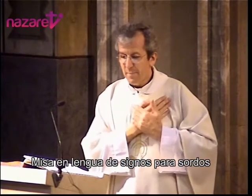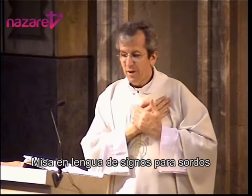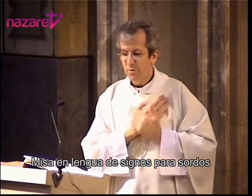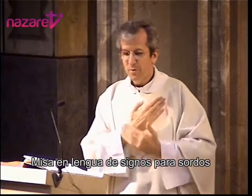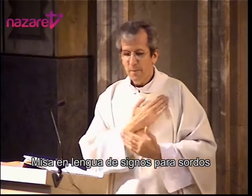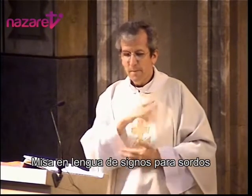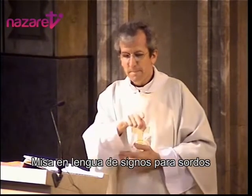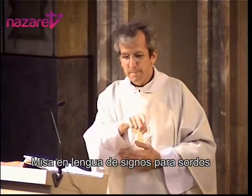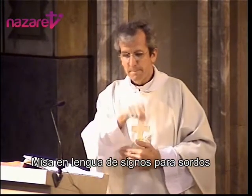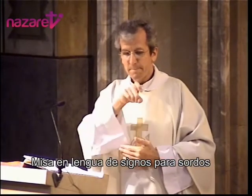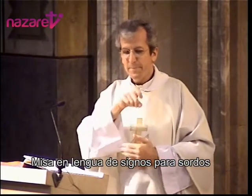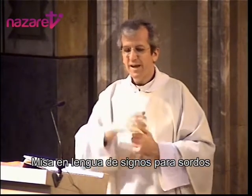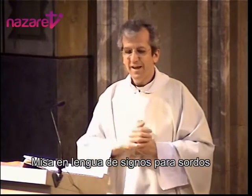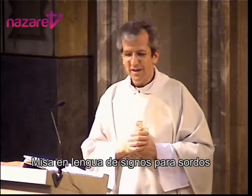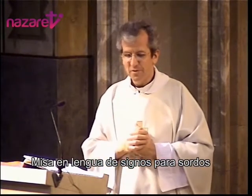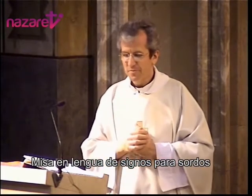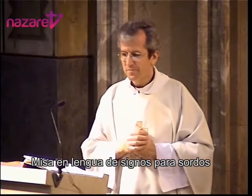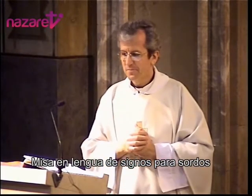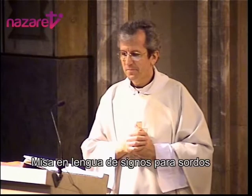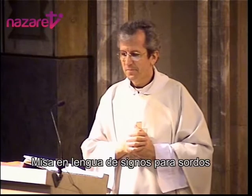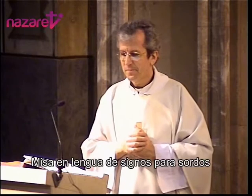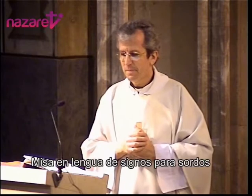amado, mi elegido.